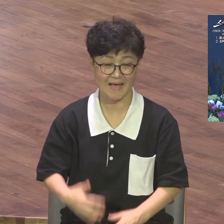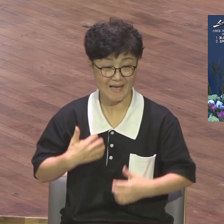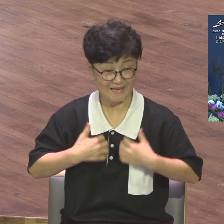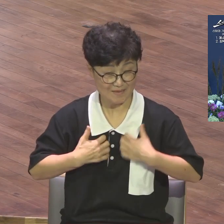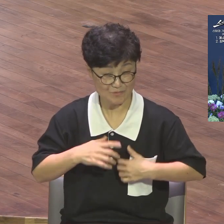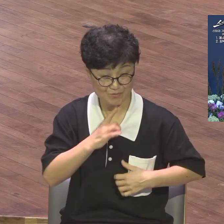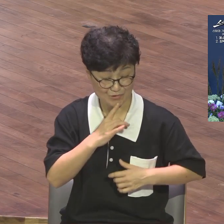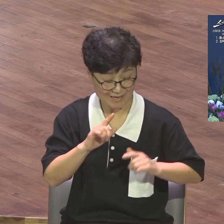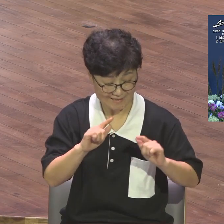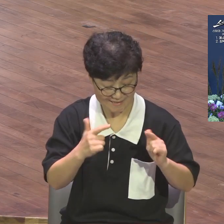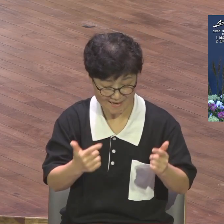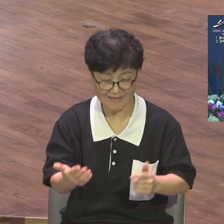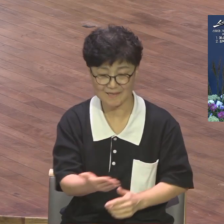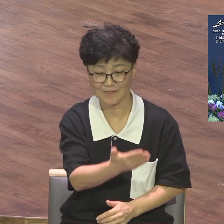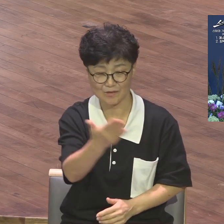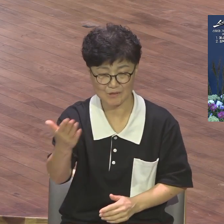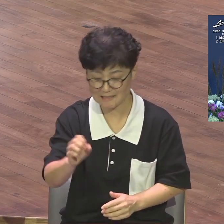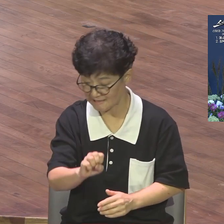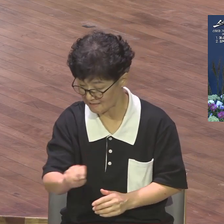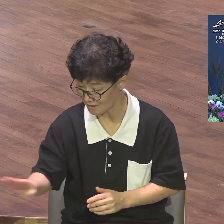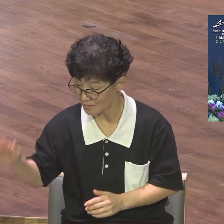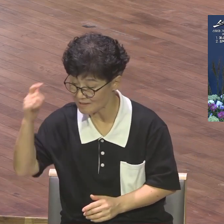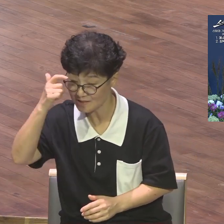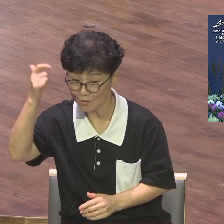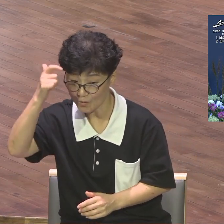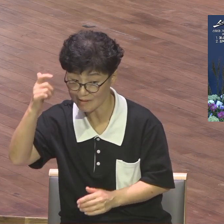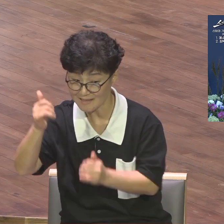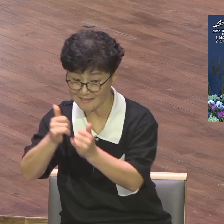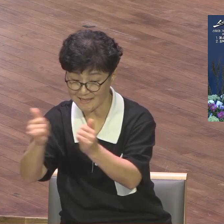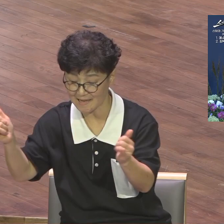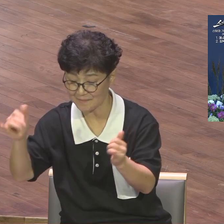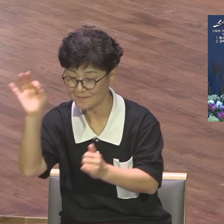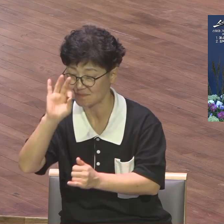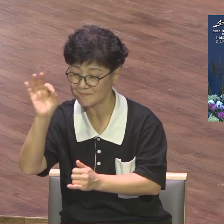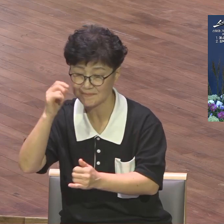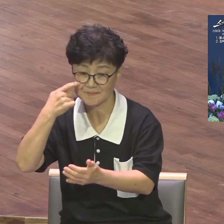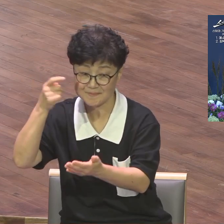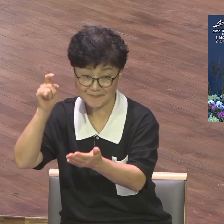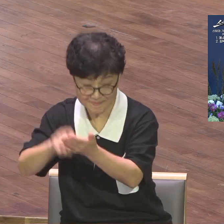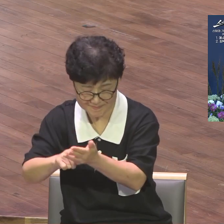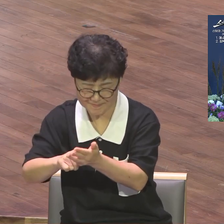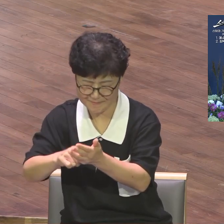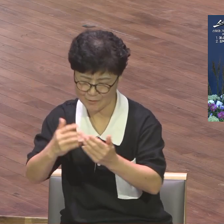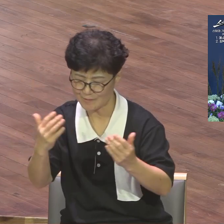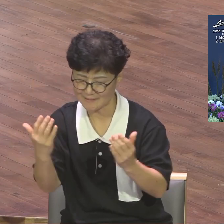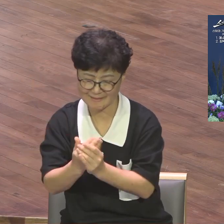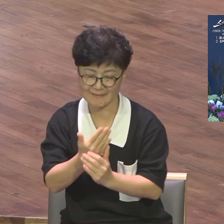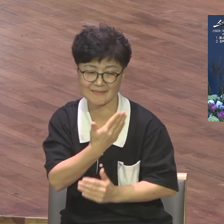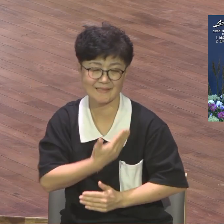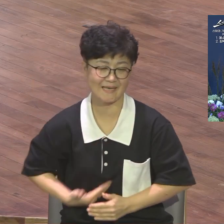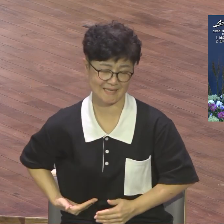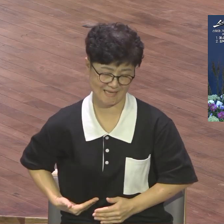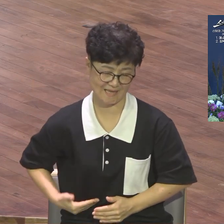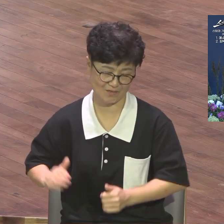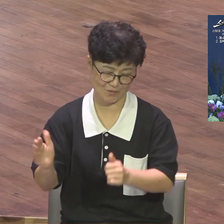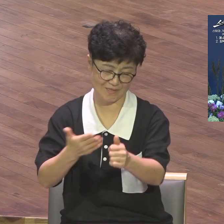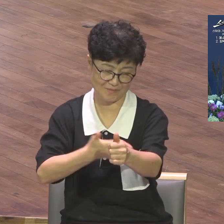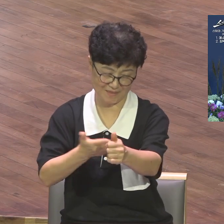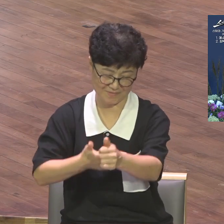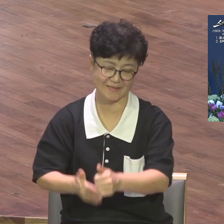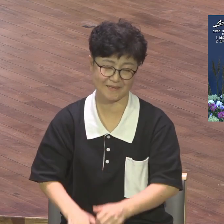뿐만 아니라 이제는 여러분들이 잃어버린 영혼을 찾는 그리스도의 절대 제자로 살아가시기를 주님의 이름으로